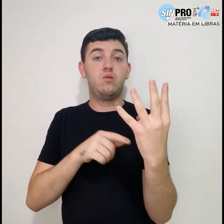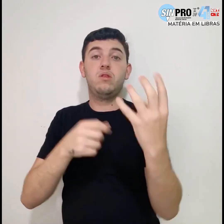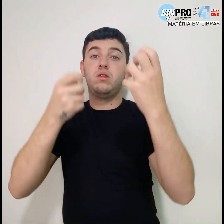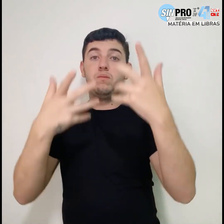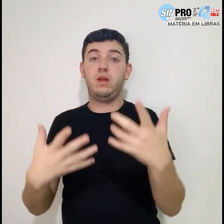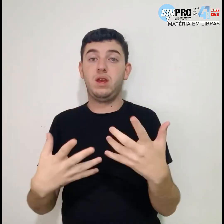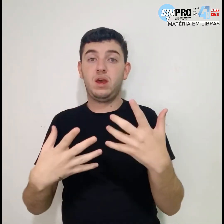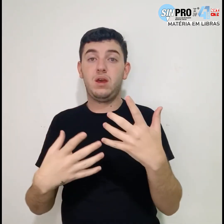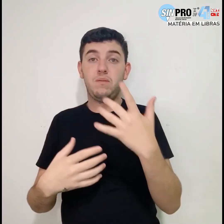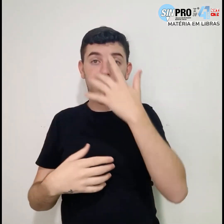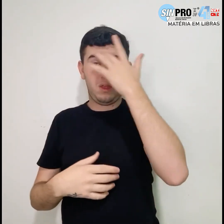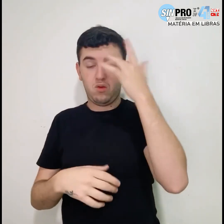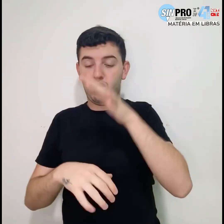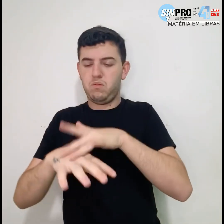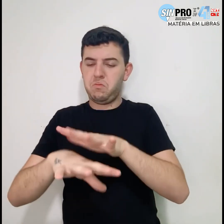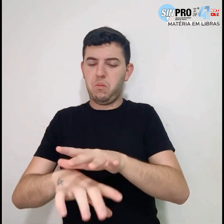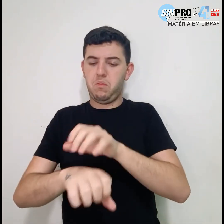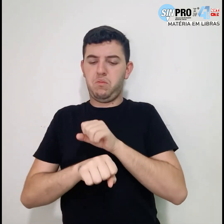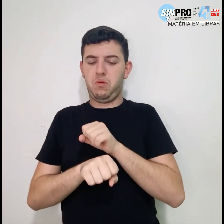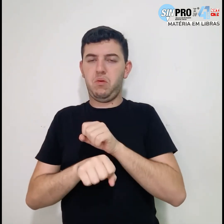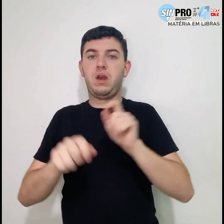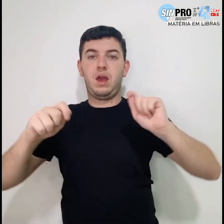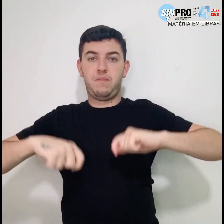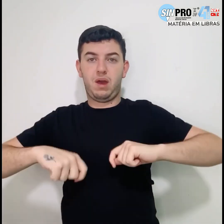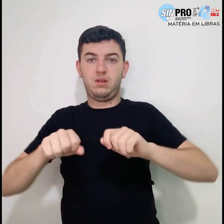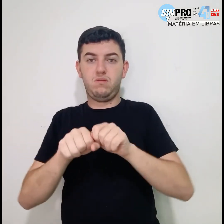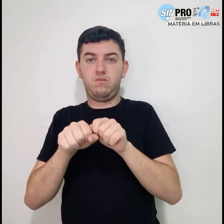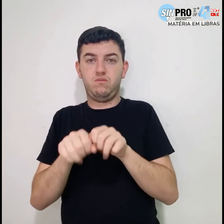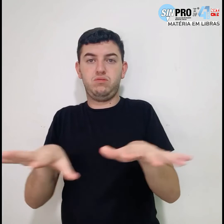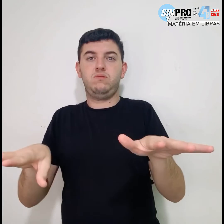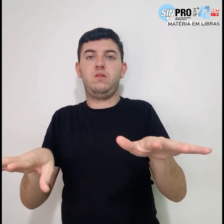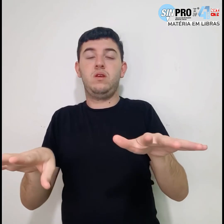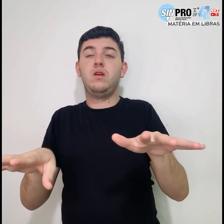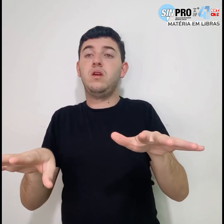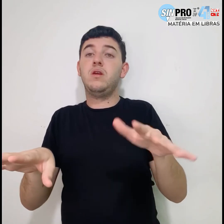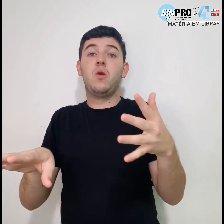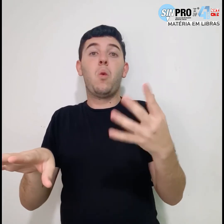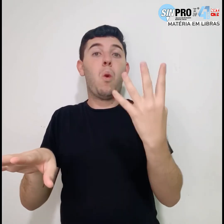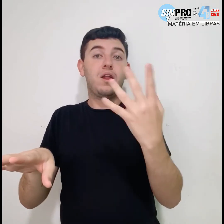pessoa infectada tem a capacidade de infectar 4 pessoas.